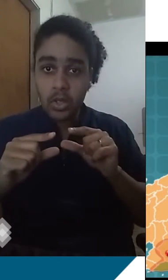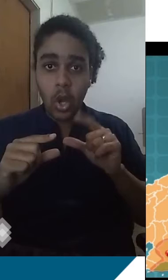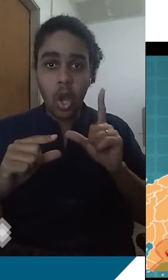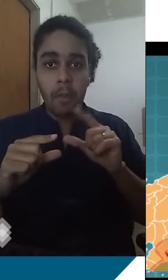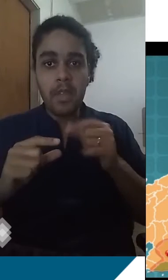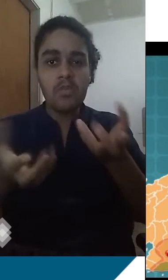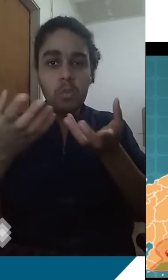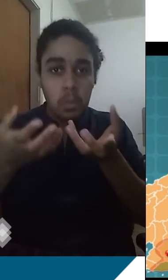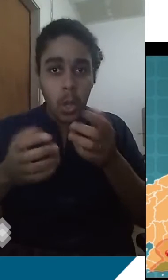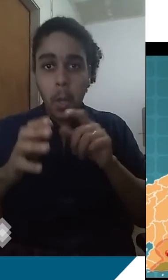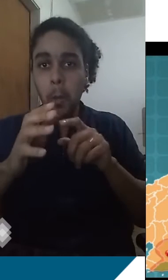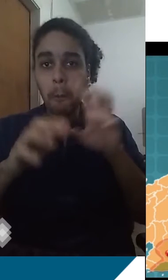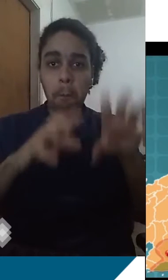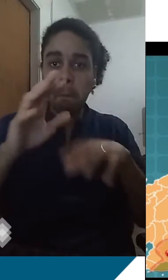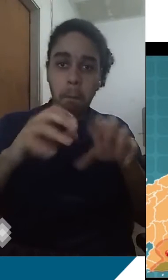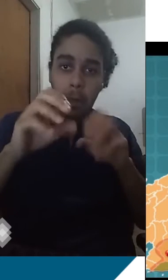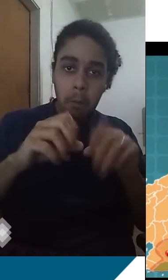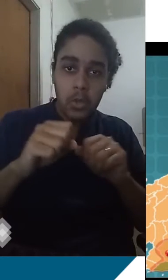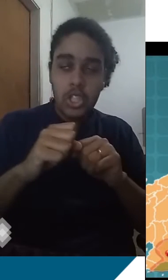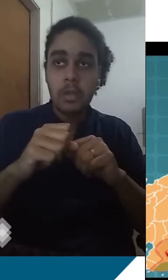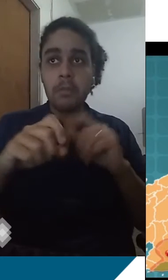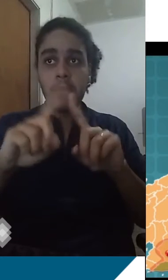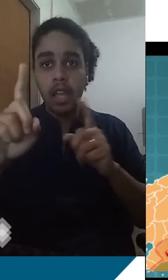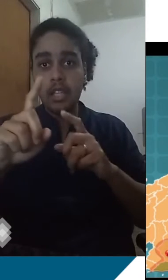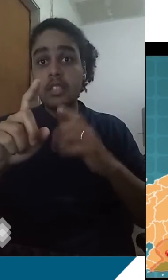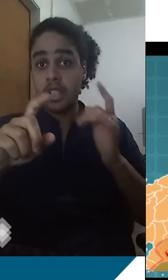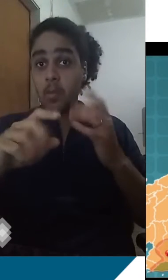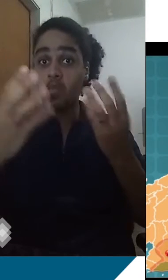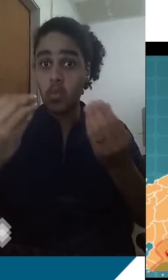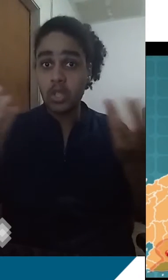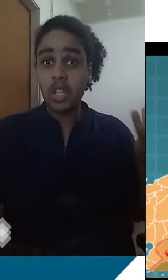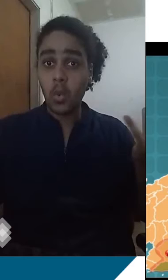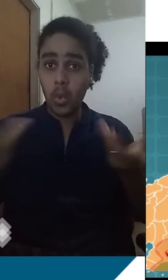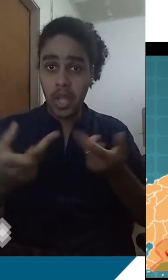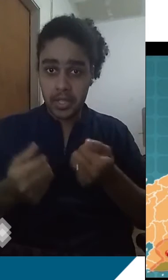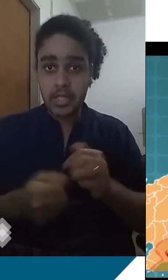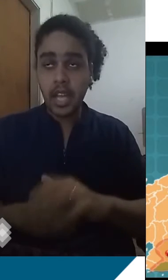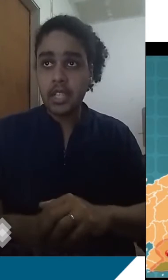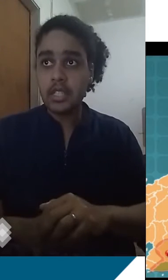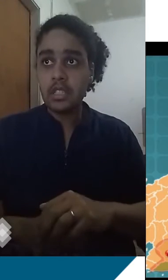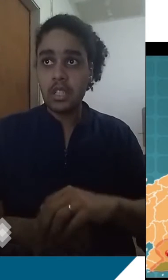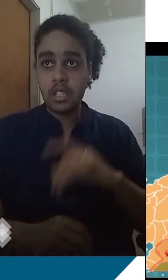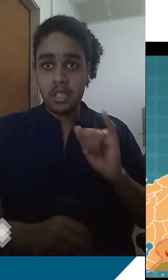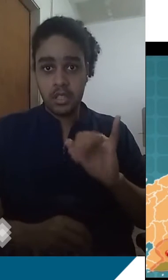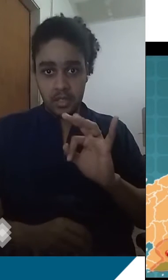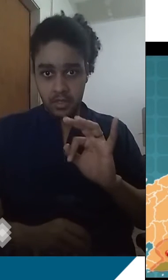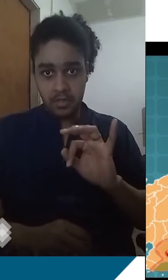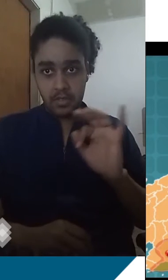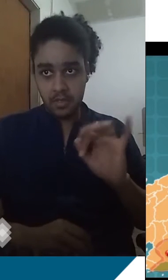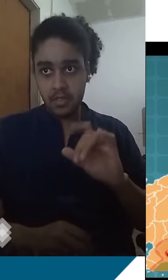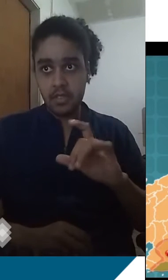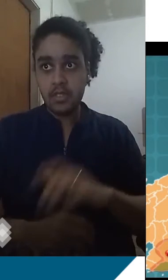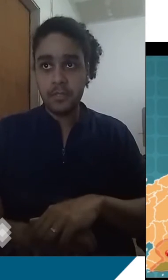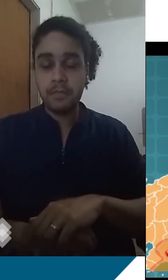são de extrema qualidade e é uma opção muito importante. Até porque os IFES, esses daqui, né, que são